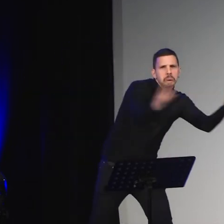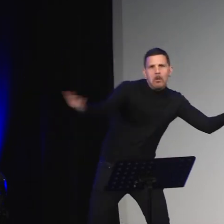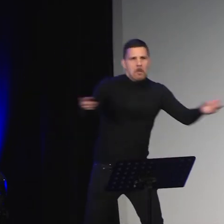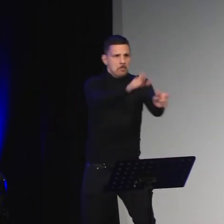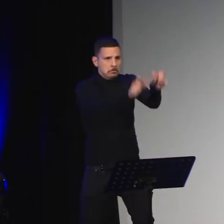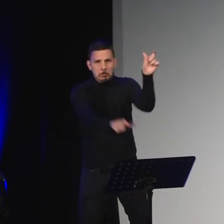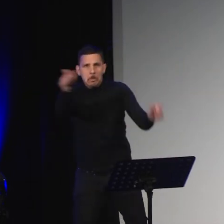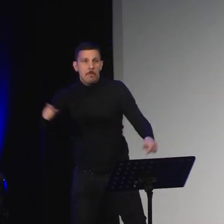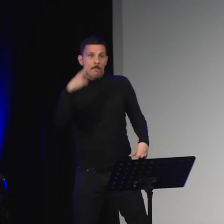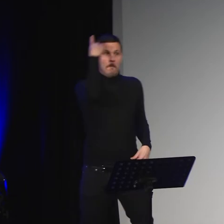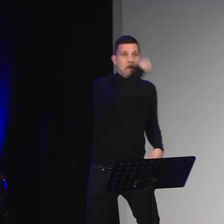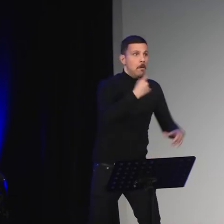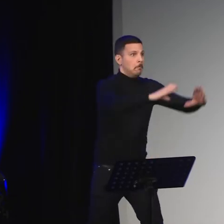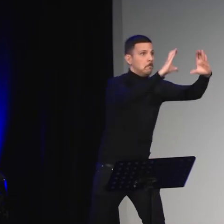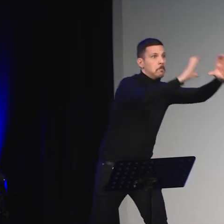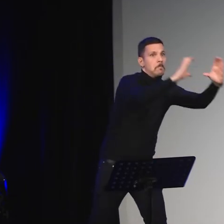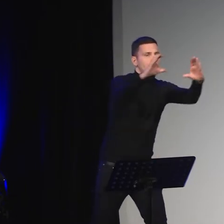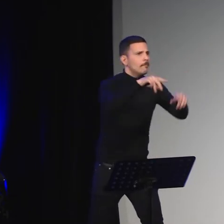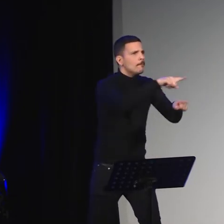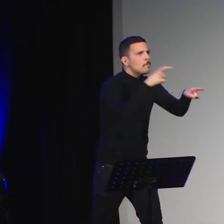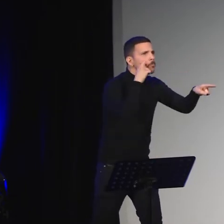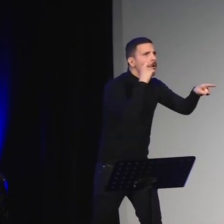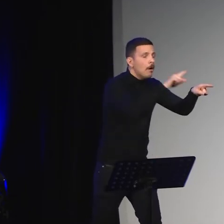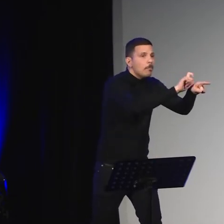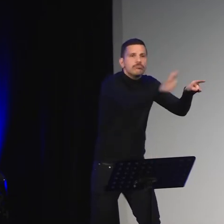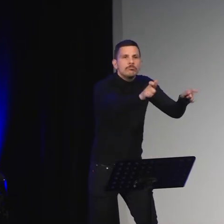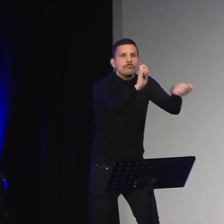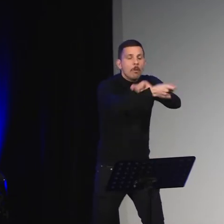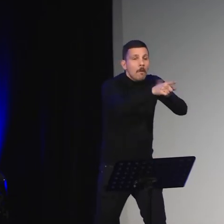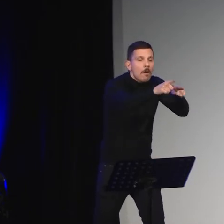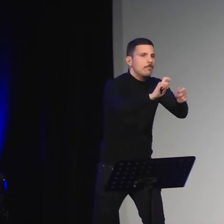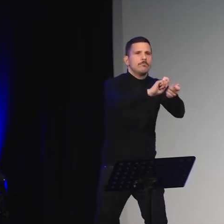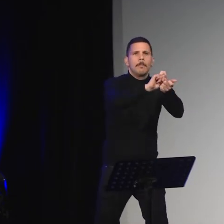l'autre, d'une voiture à l'autre, d'une vitesse à l'autre, et sans préparation.